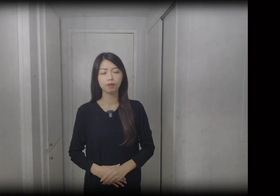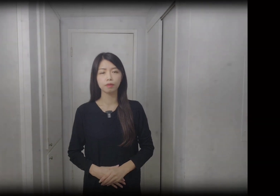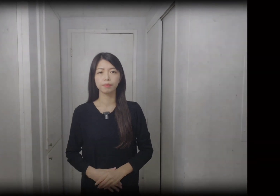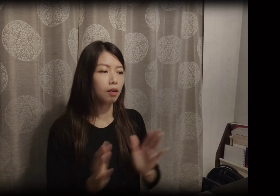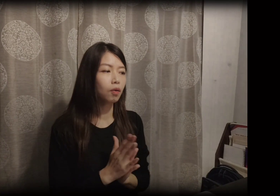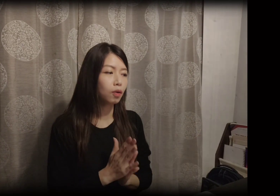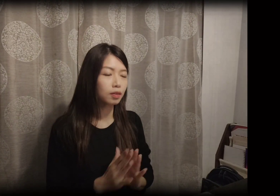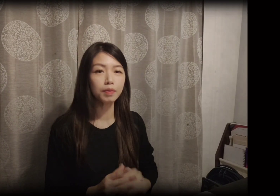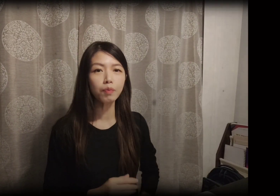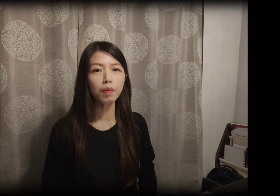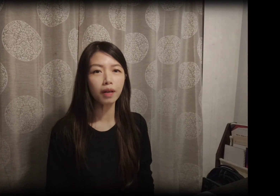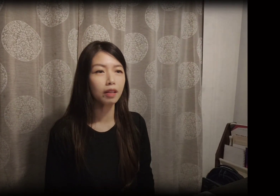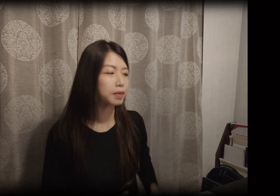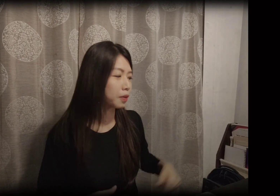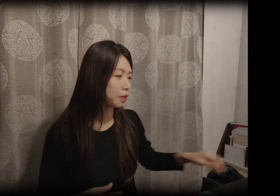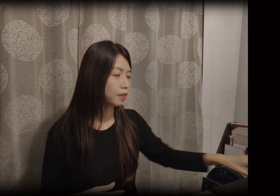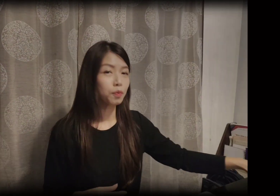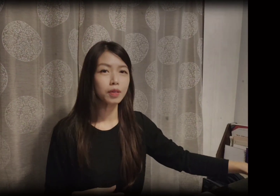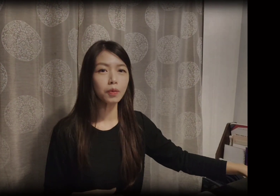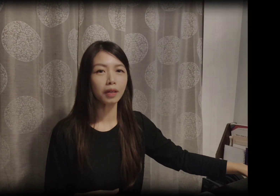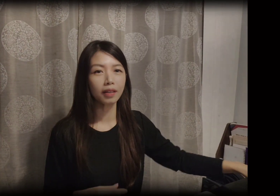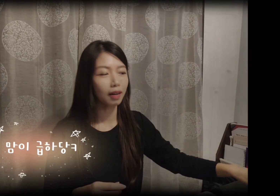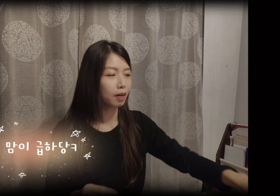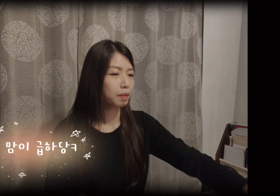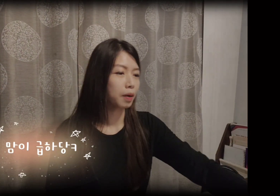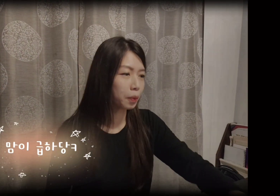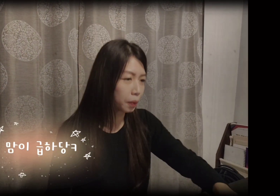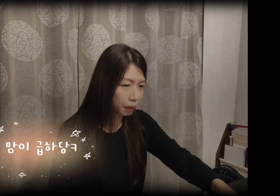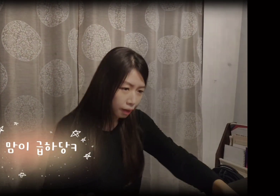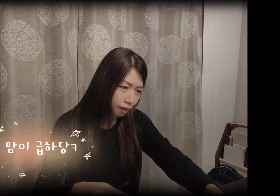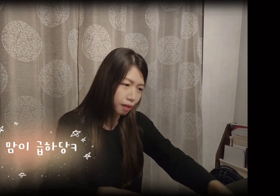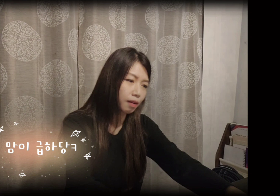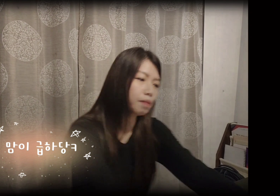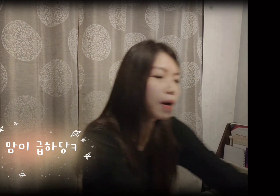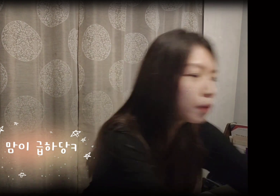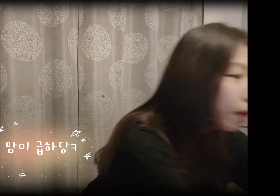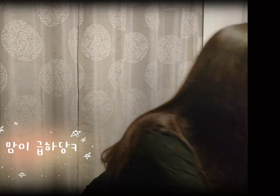뜻의 지금 3분밖에 안 남았어요. 설명 찍고 나니까 바로